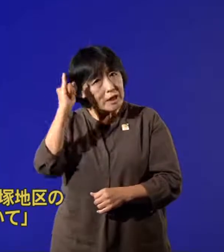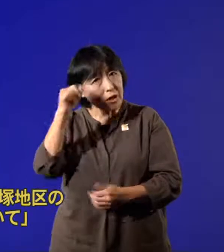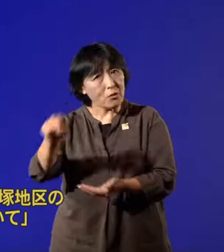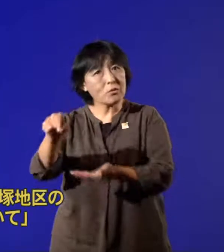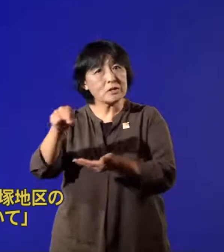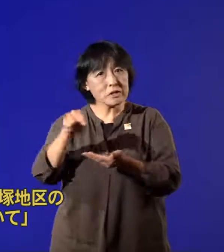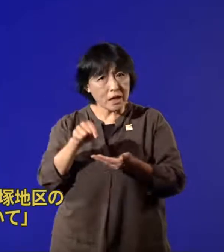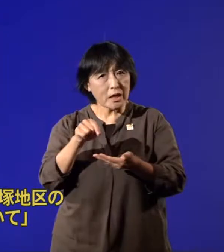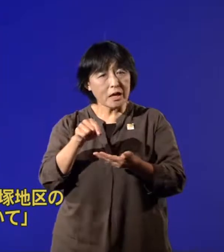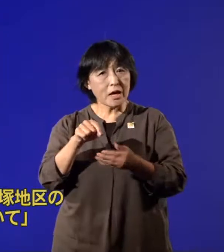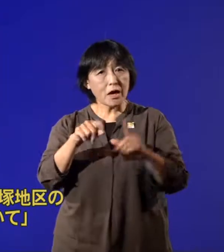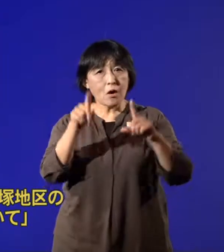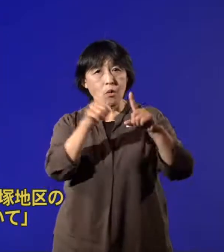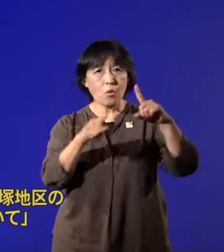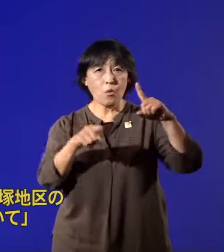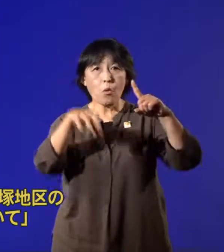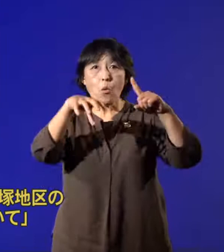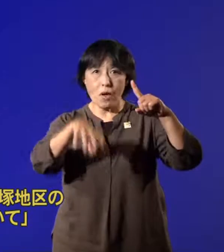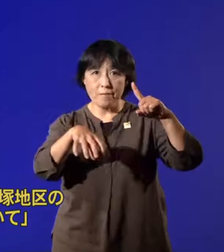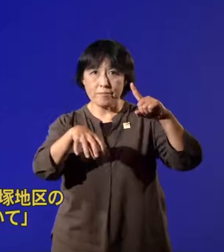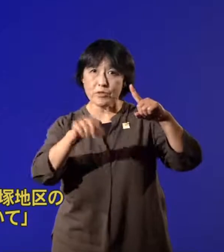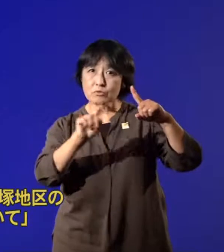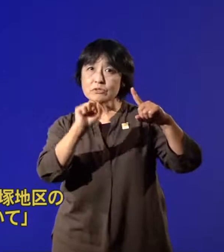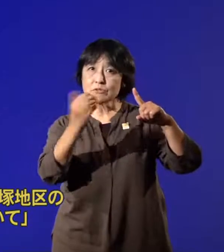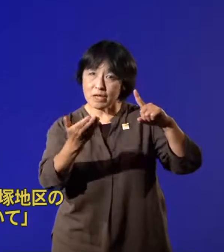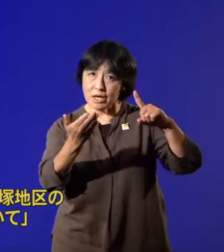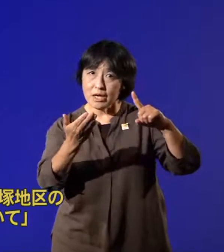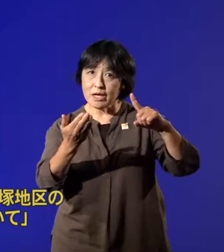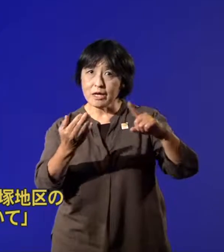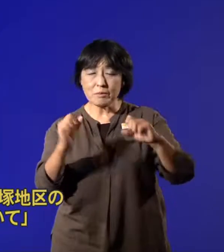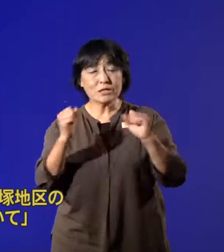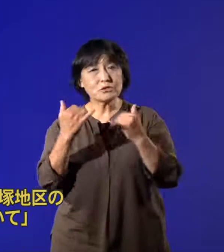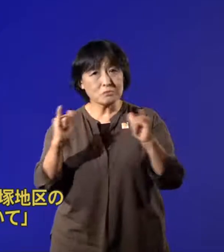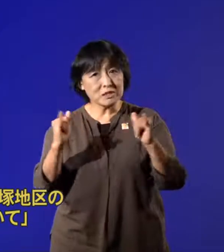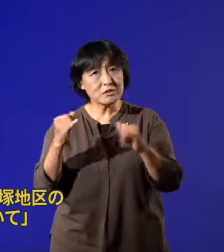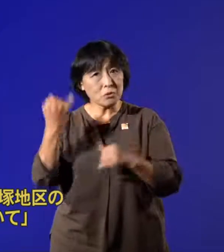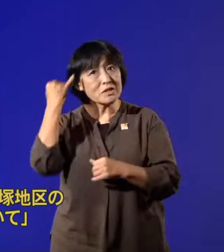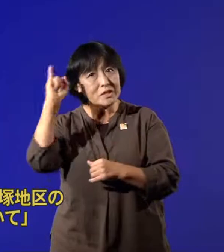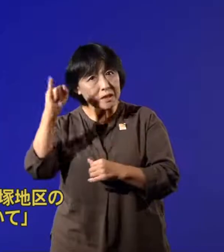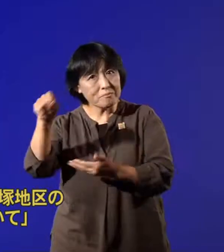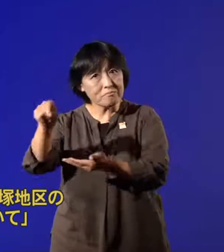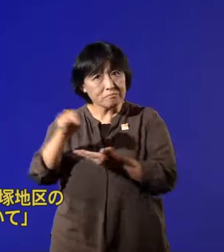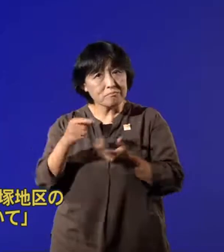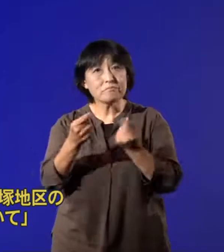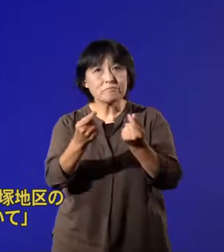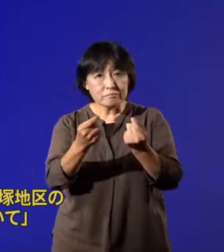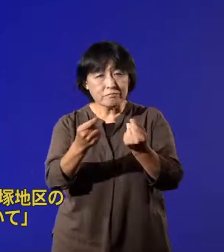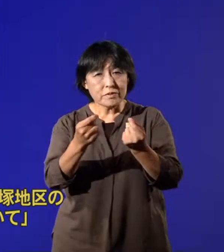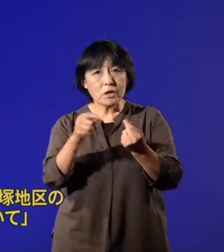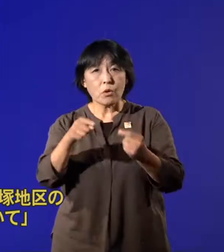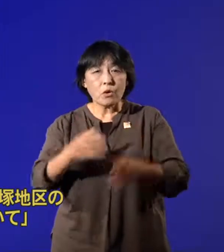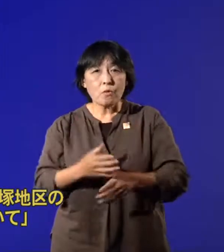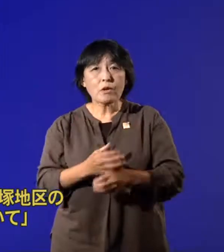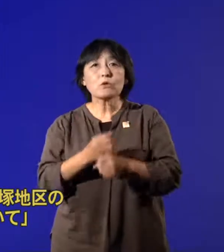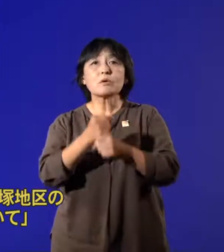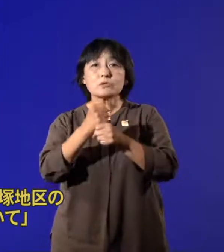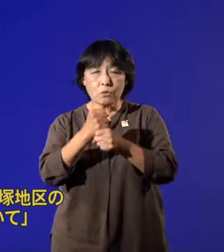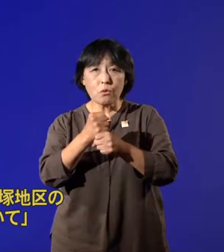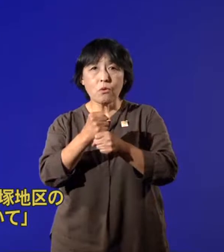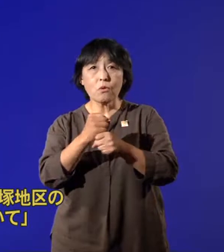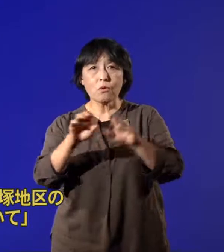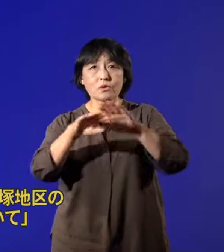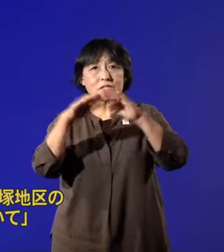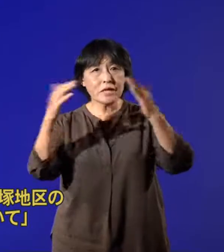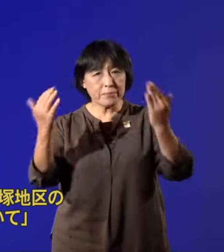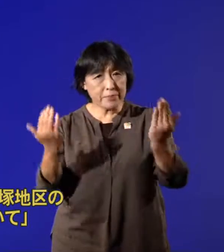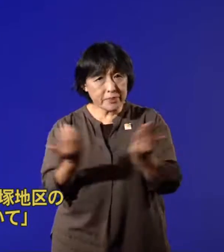するかって設計案を今出して住民の方の意見を聞かれていると思うんですが、そこら辺がまとまると、全体の、